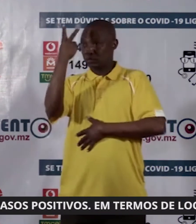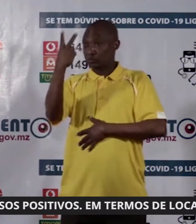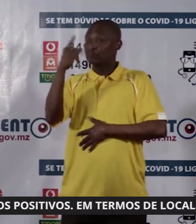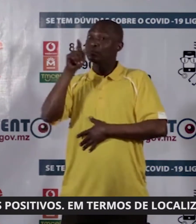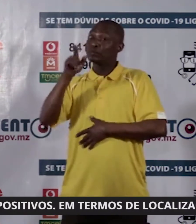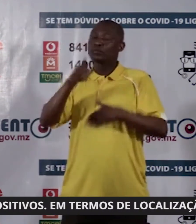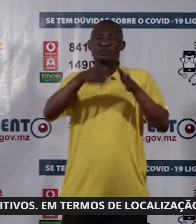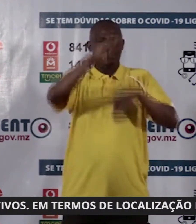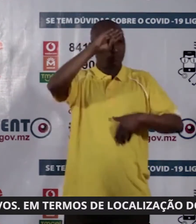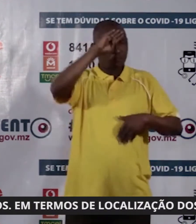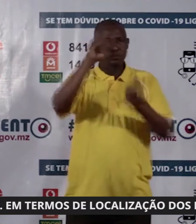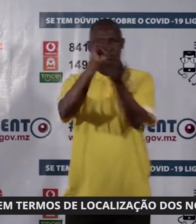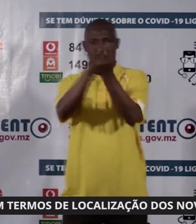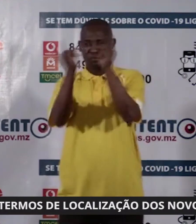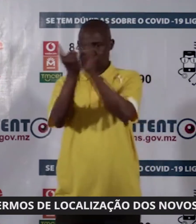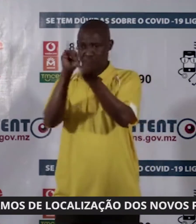casos, 39,